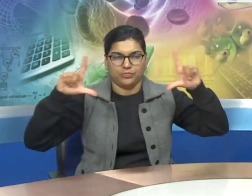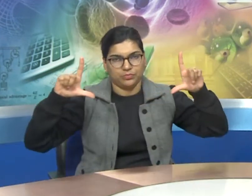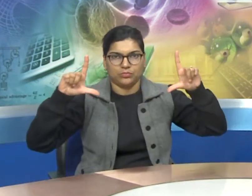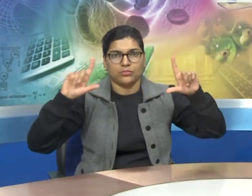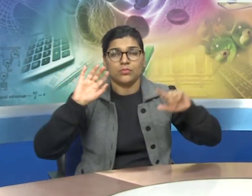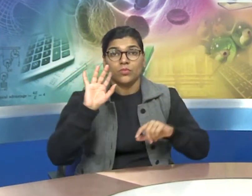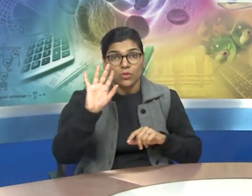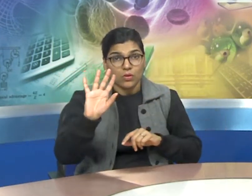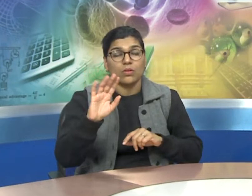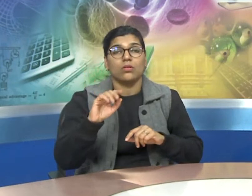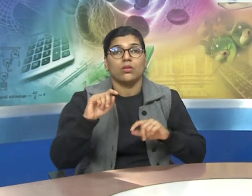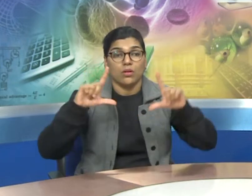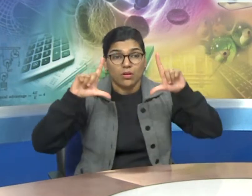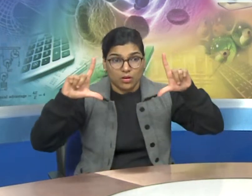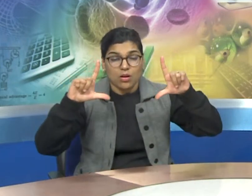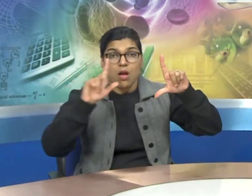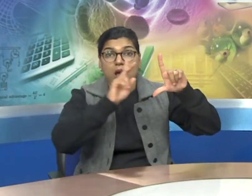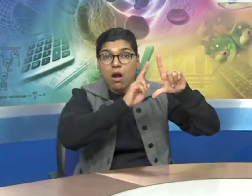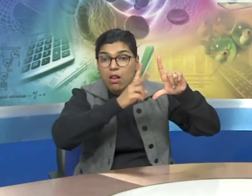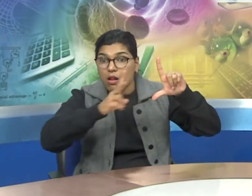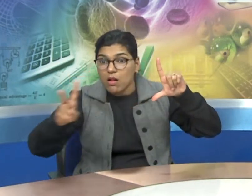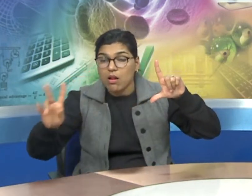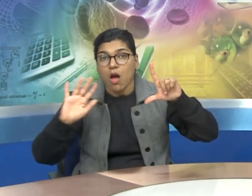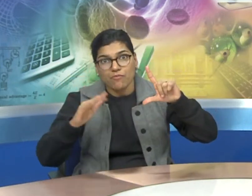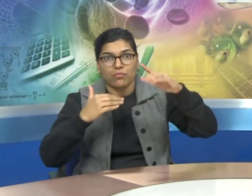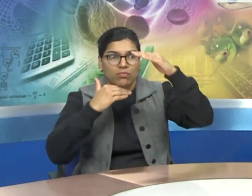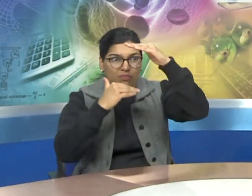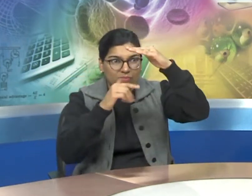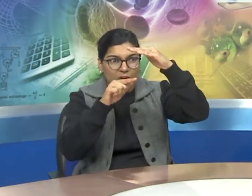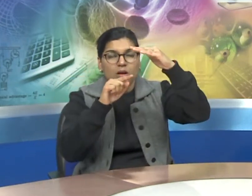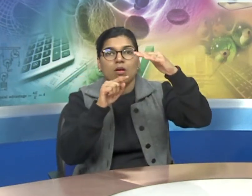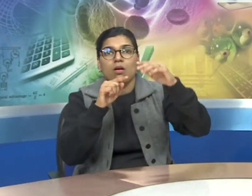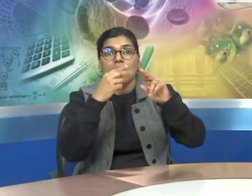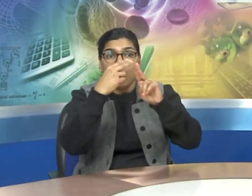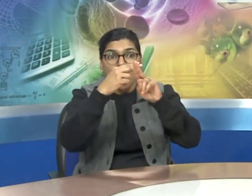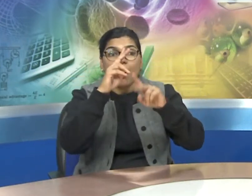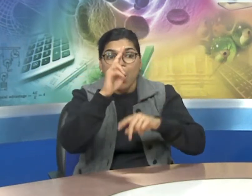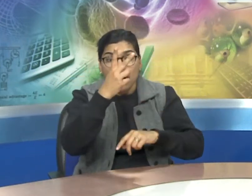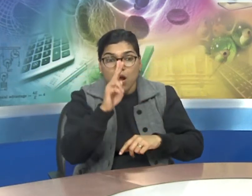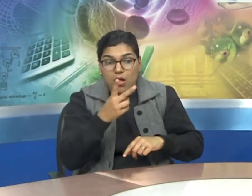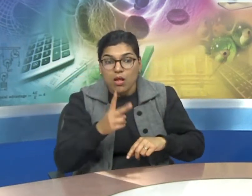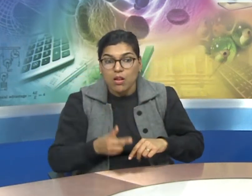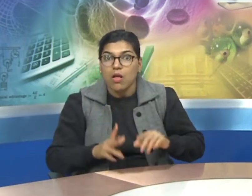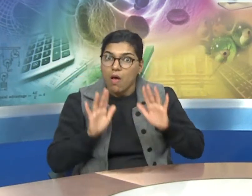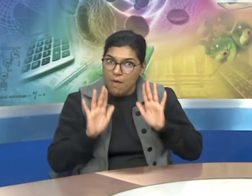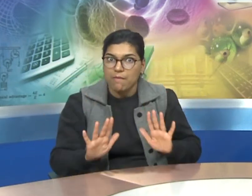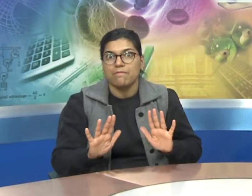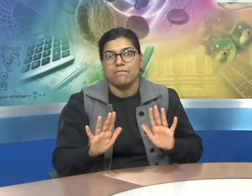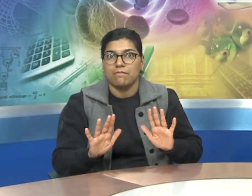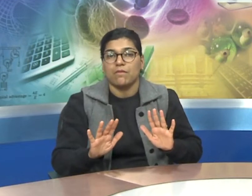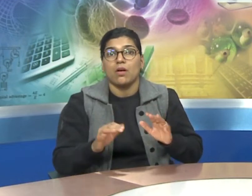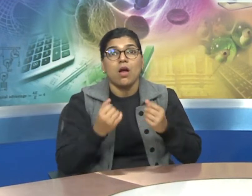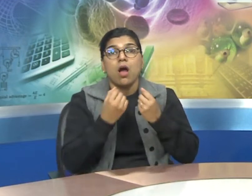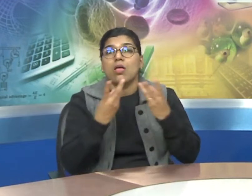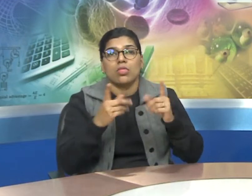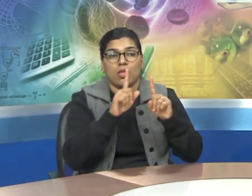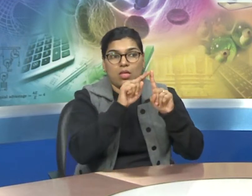So once you have chosen the blank form for your new presentation, there you will